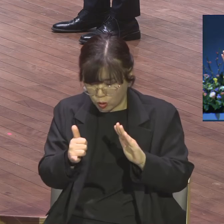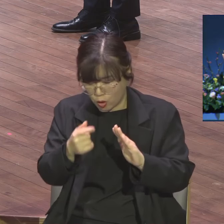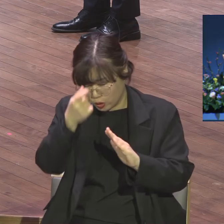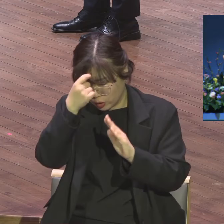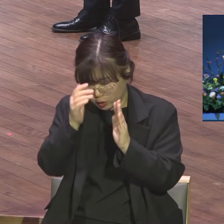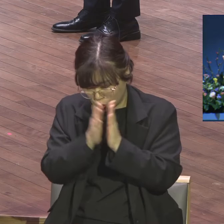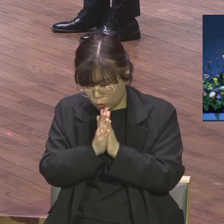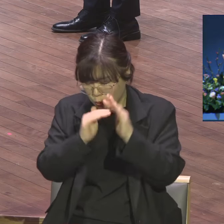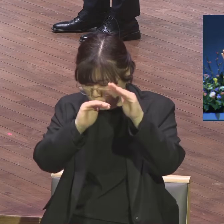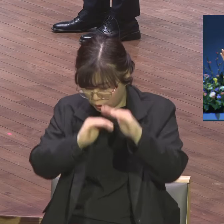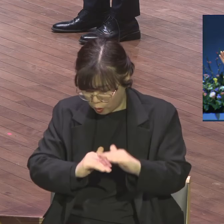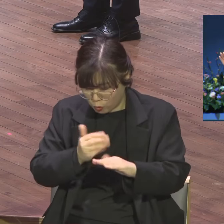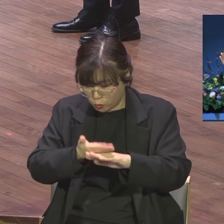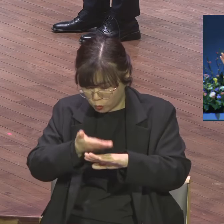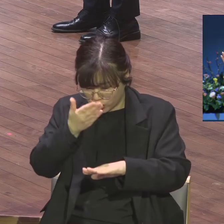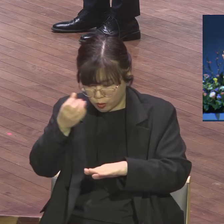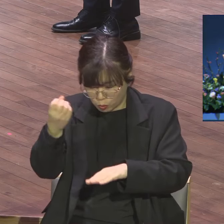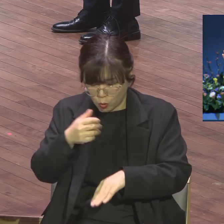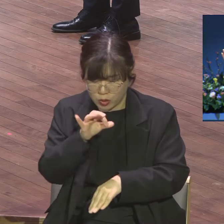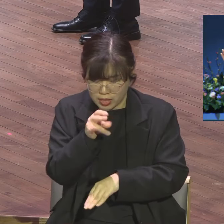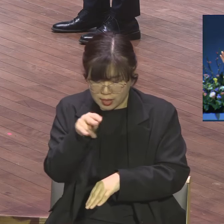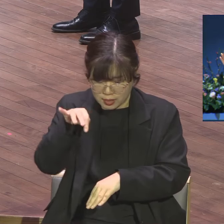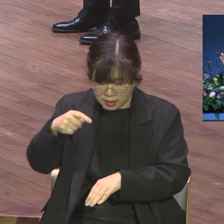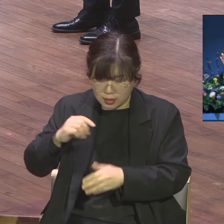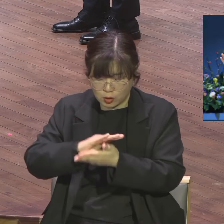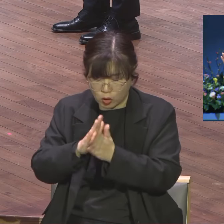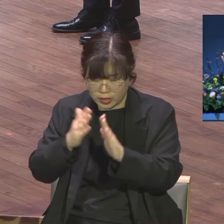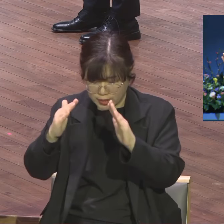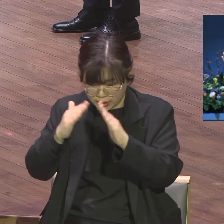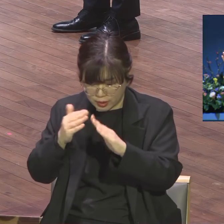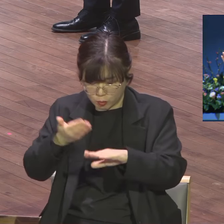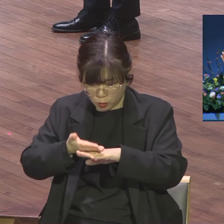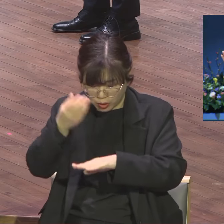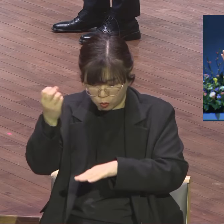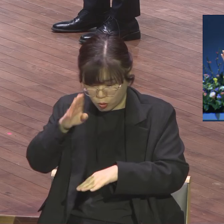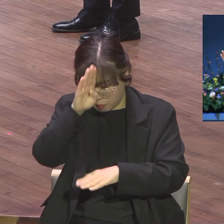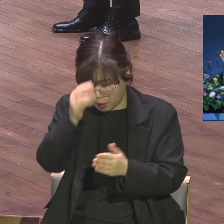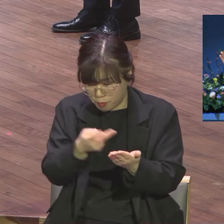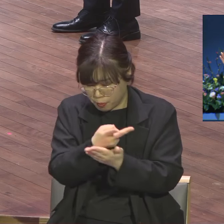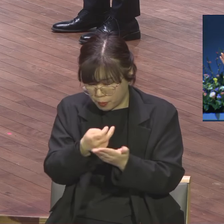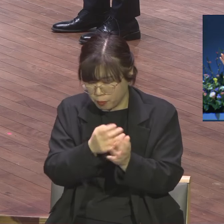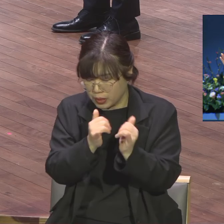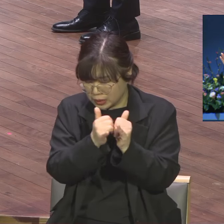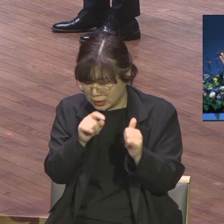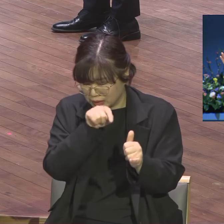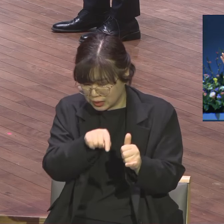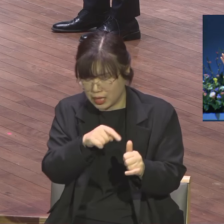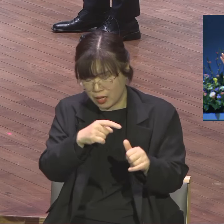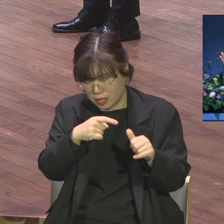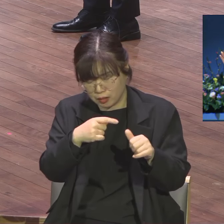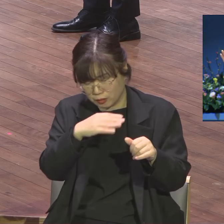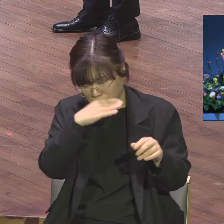보고로 하나님께 영광 돌린 예스키즈와 새 가족 정착과 질병자들의 급속한 치유 위에